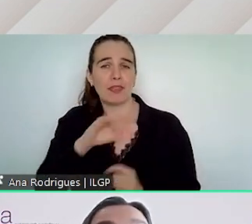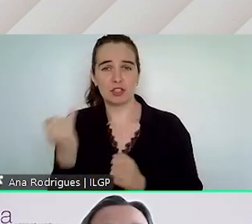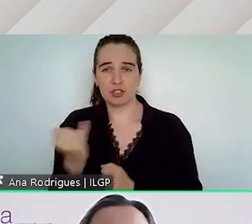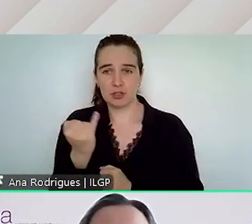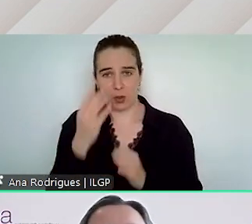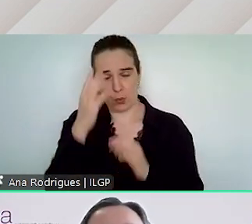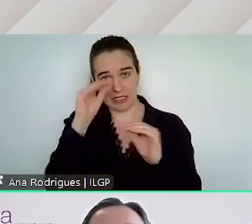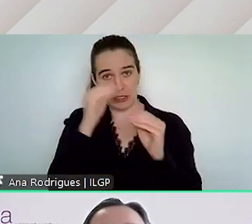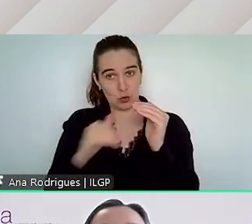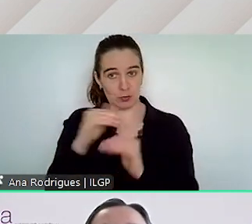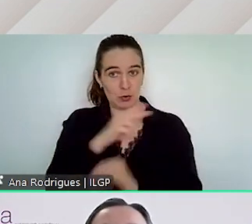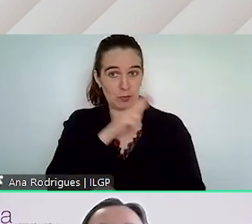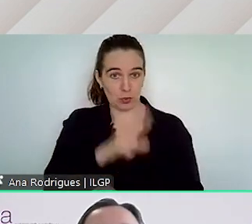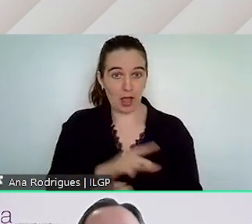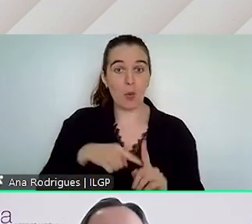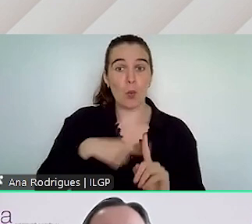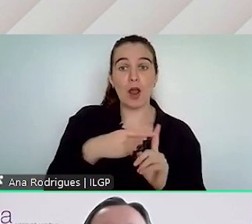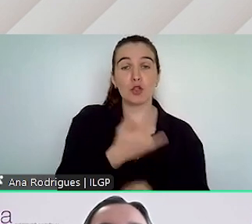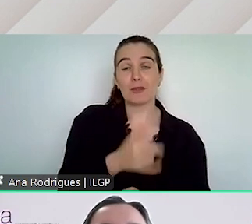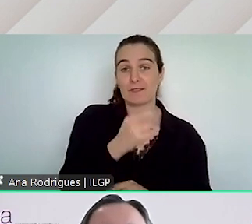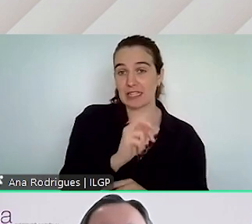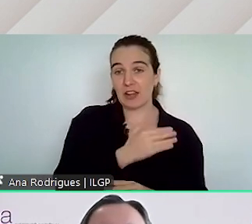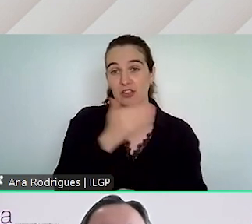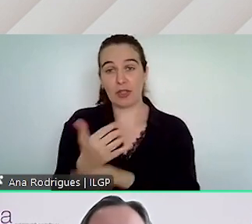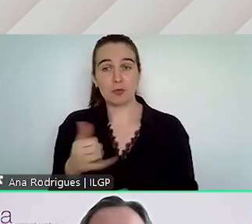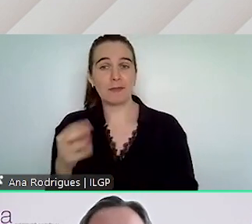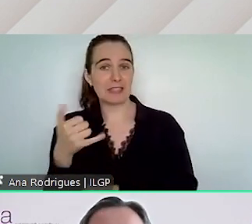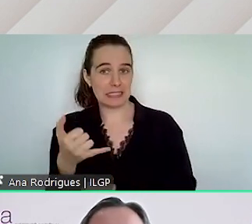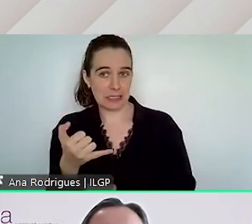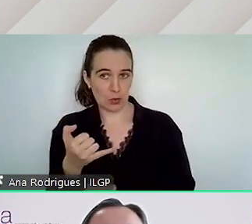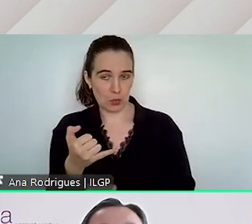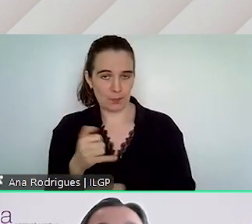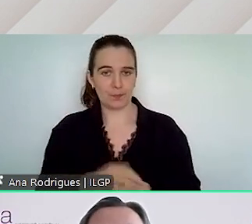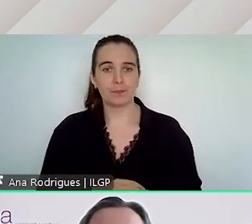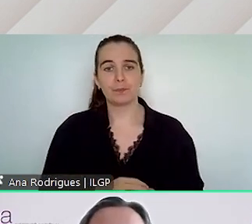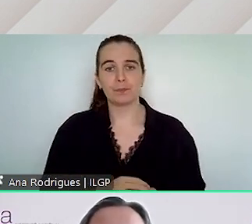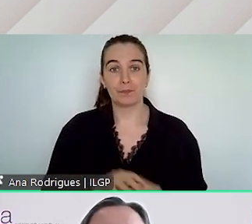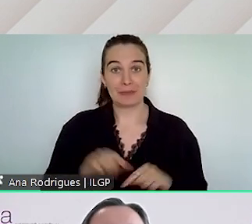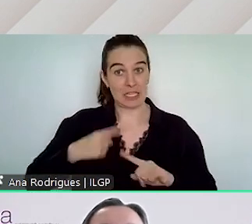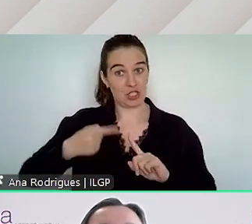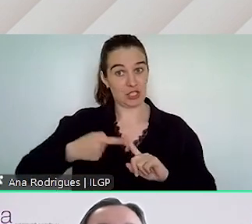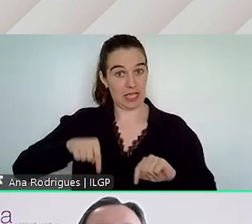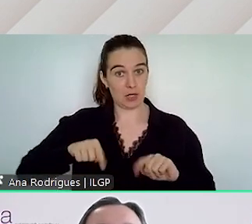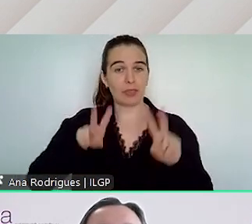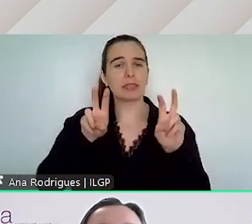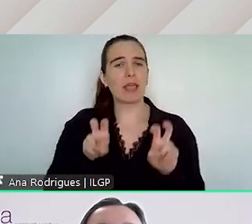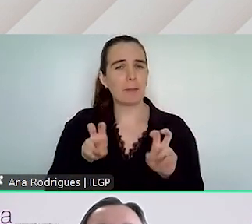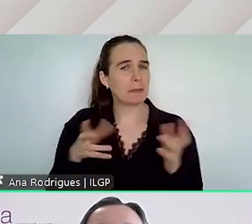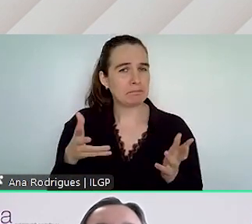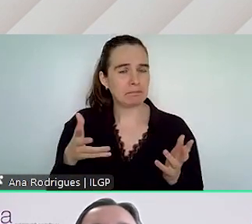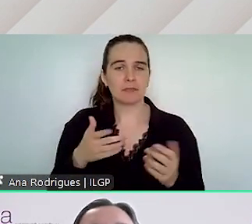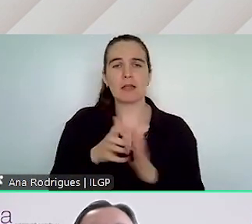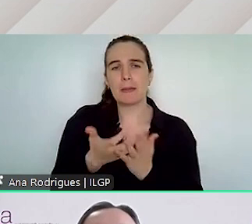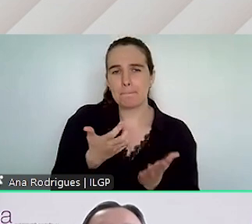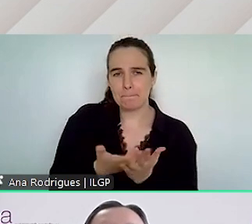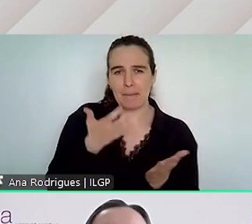em Portugal entre 2023 e 2025. Este ano, o tema escolhido, o impacto